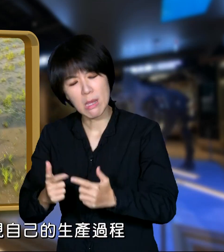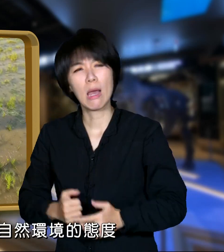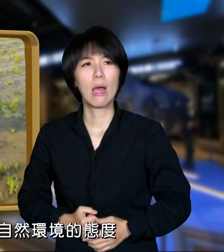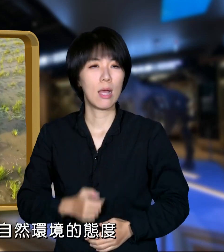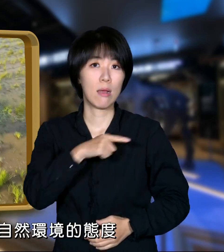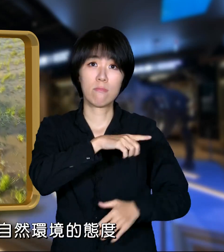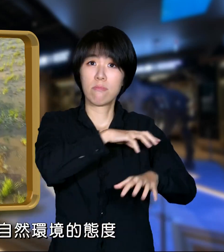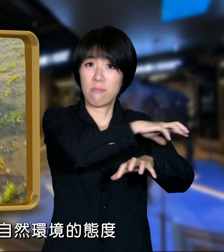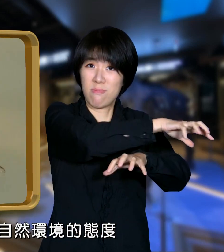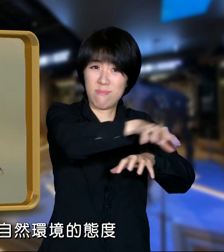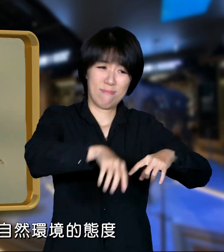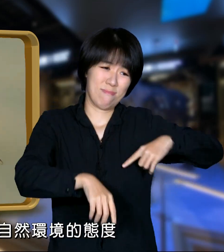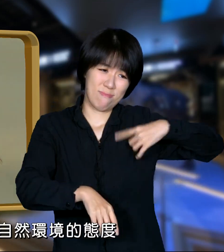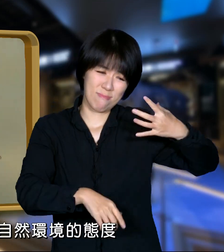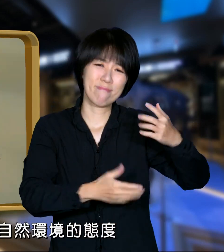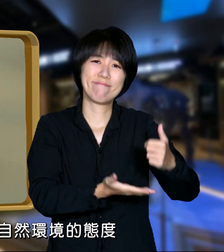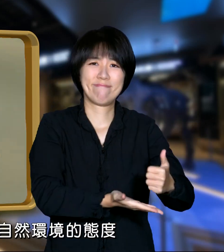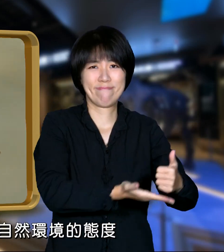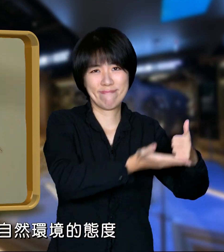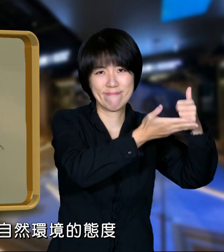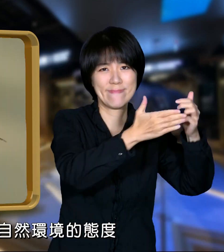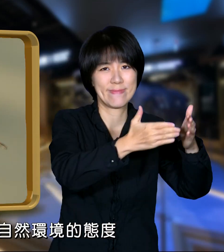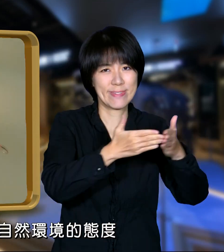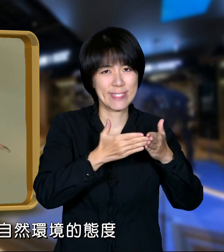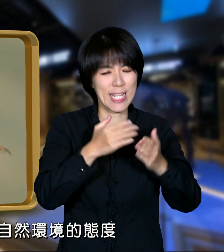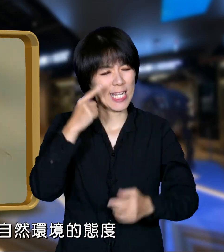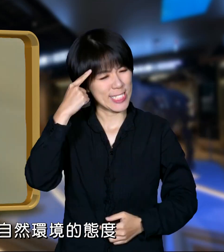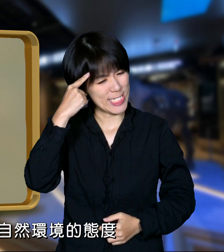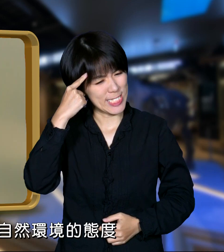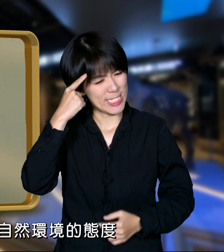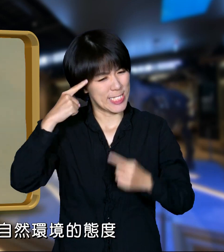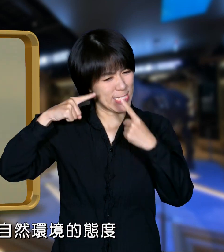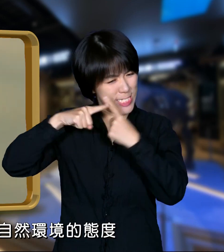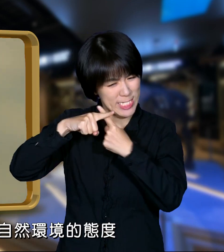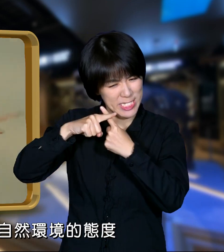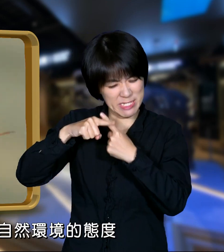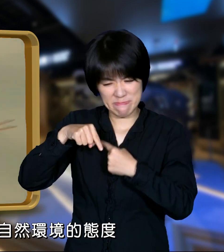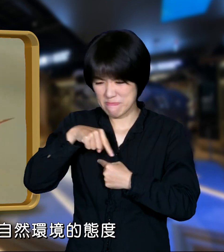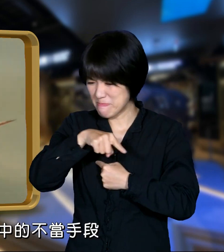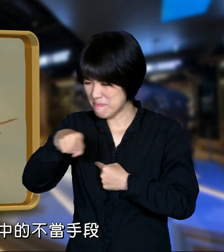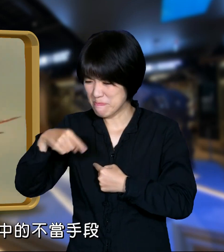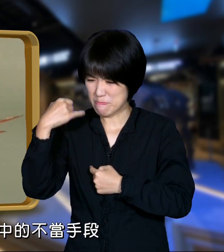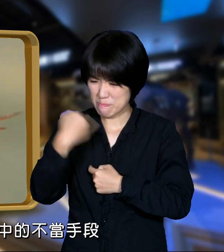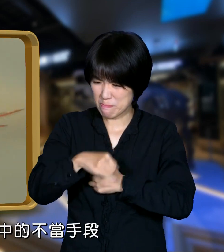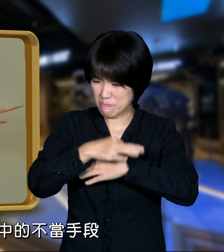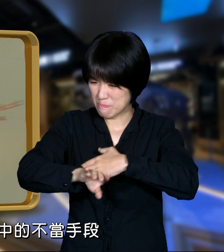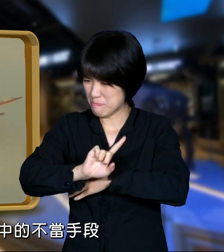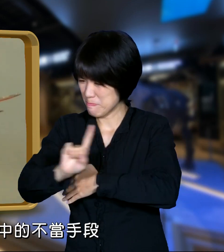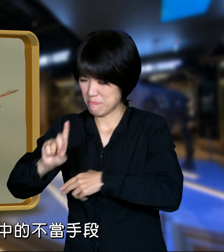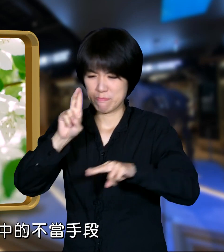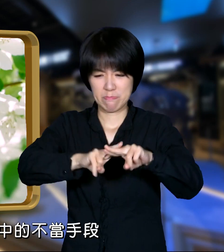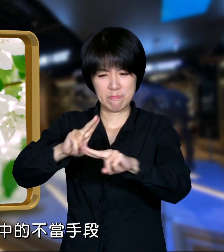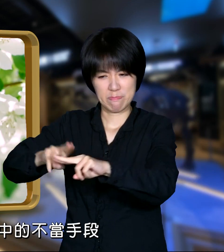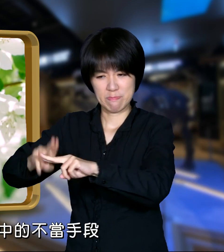学者以敬重自然环境的态度，规范过程中的不当手